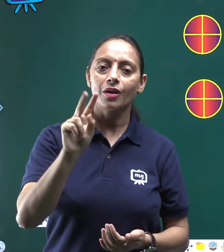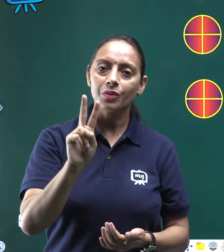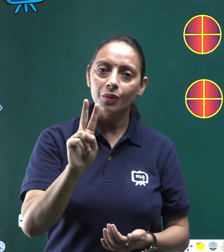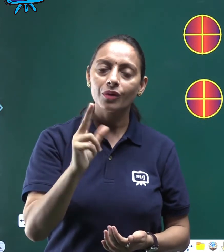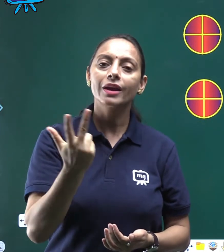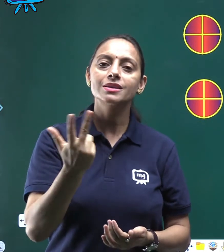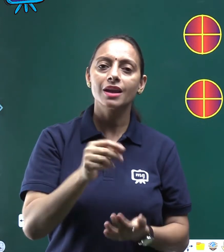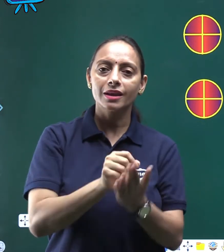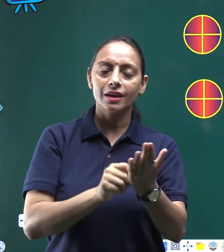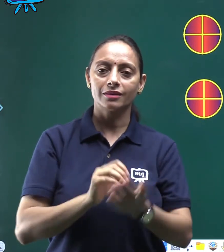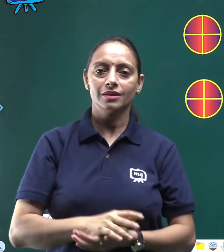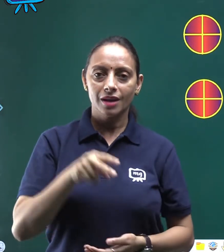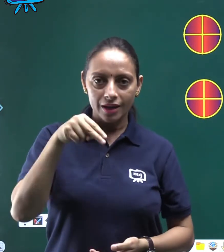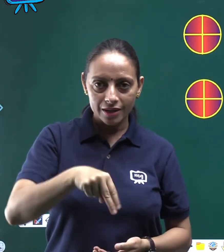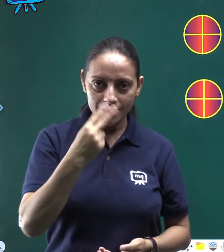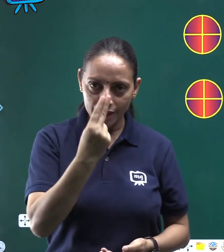ठीक है? नीचे देखो बच्चों,